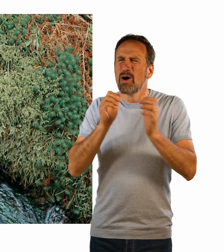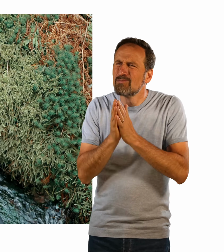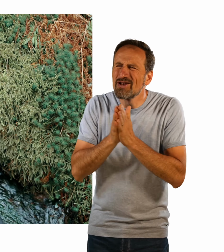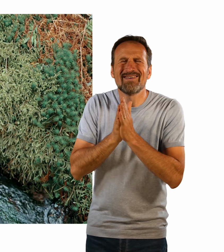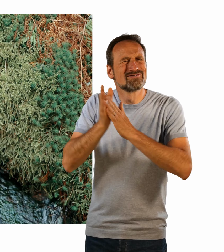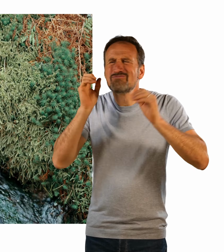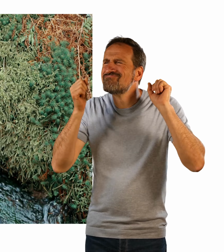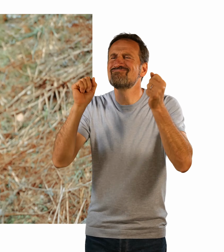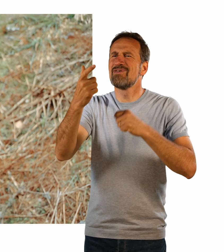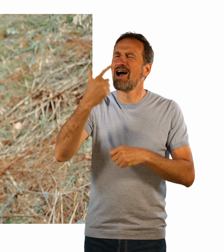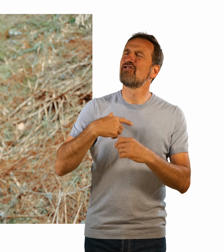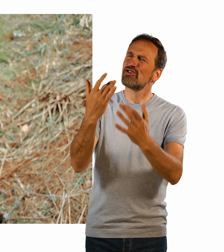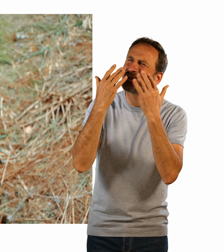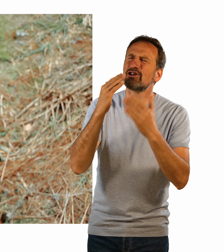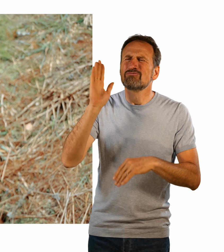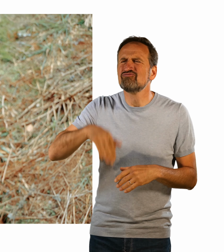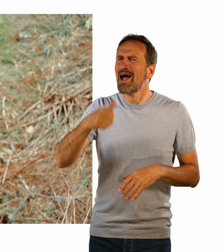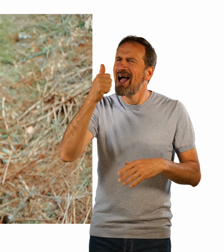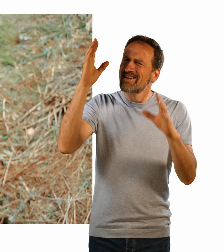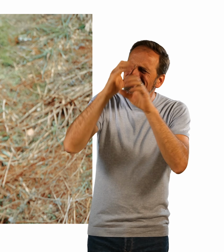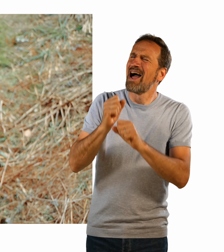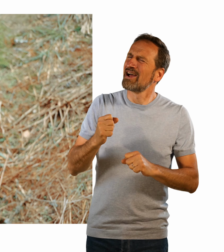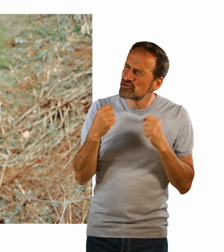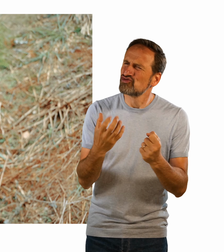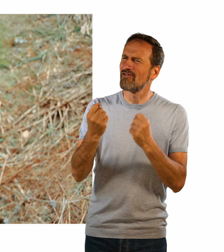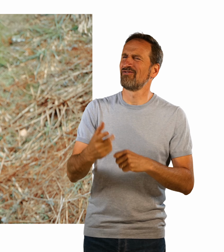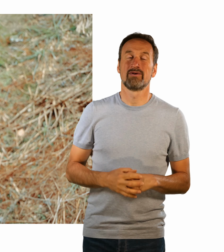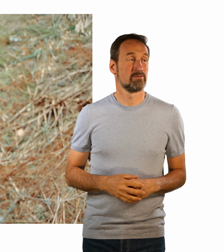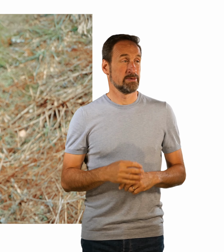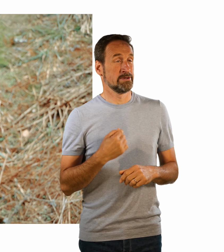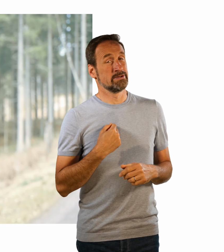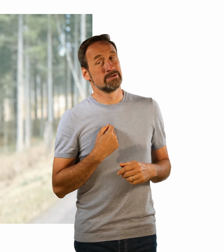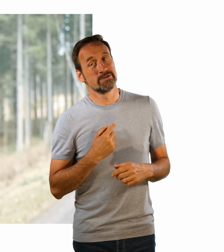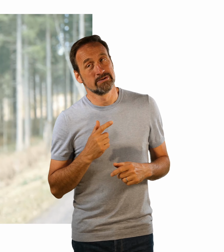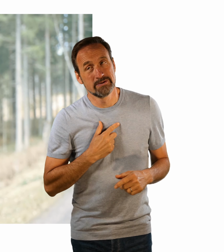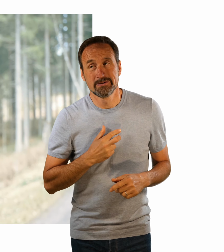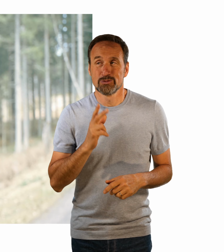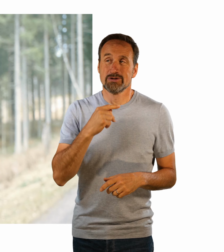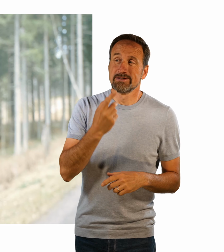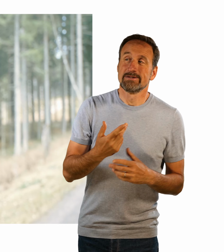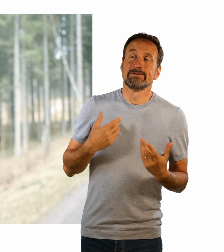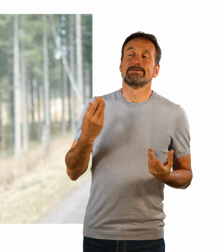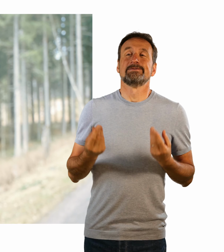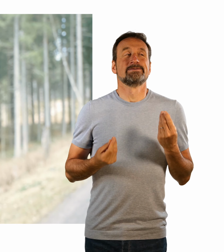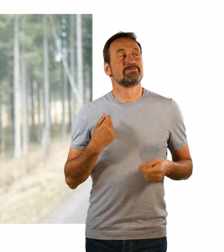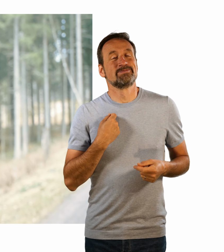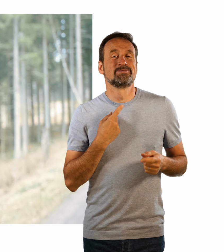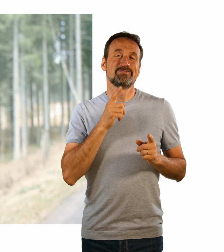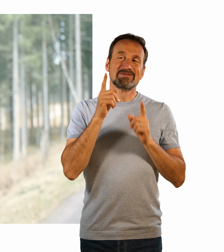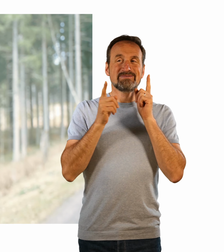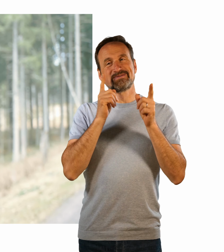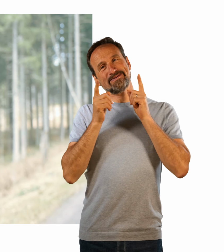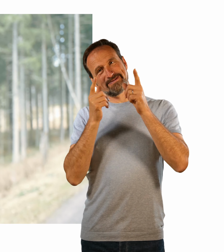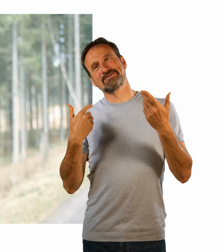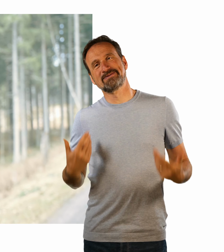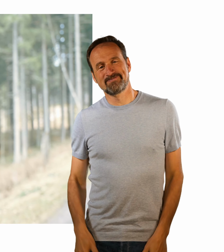übernachten auch durchziehe. Jetzt haben wir ordentlich Wasser. Und ich muss sagen, ich war vielleicht ein bisschen zickig. Aber es läuft doch schon gar nicht so